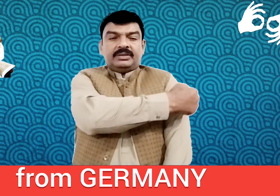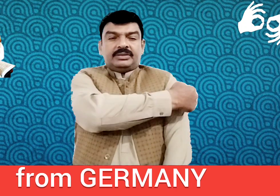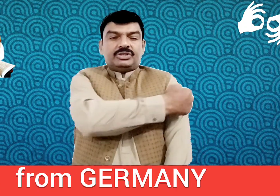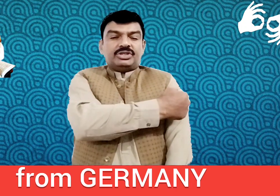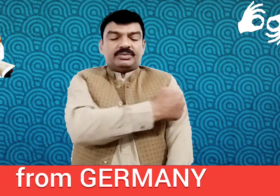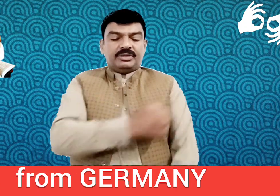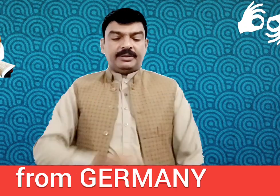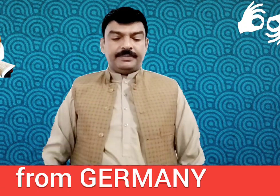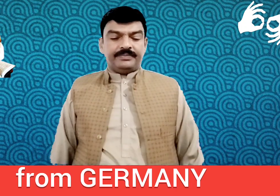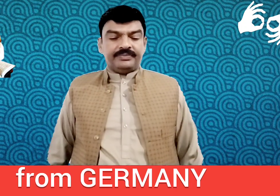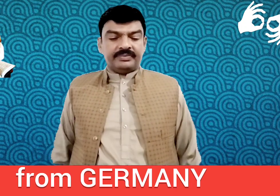Germany.